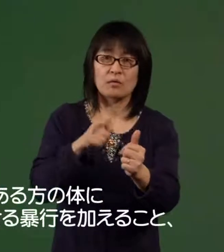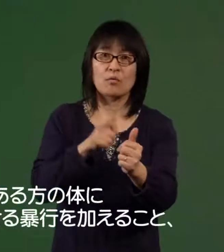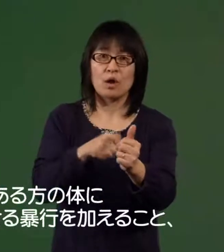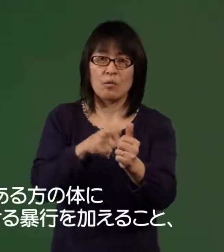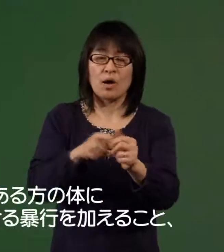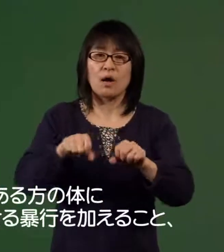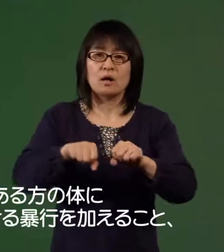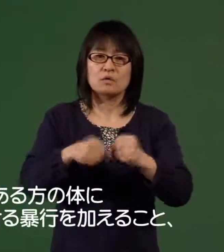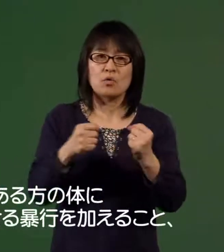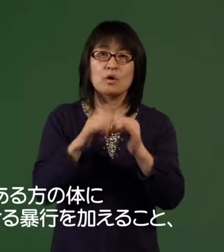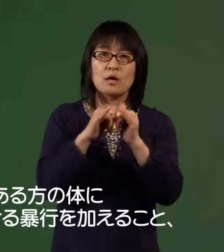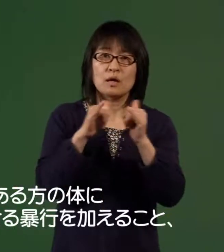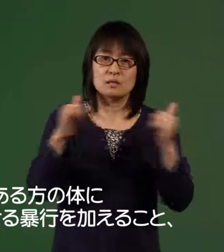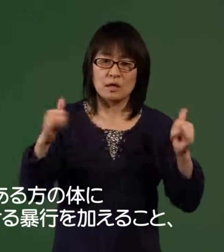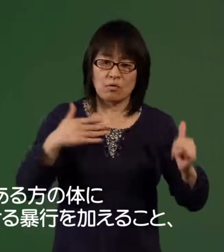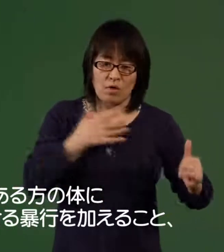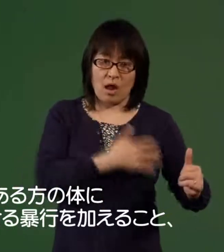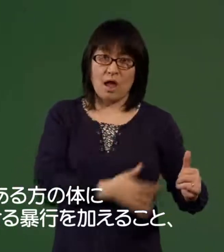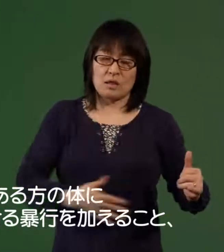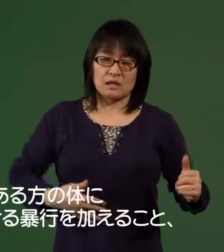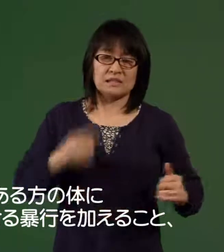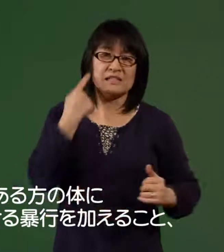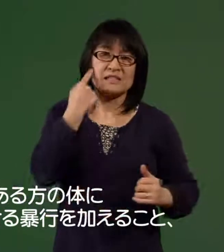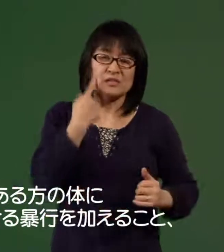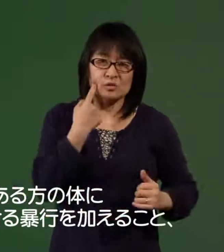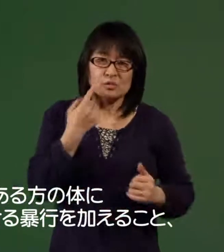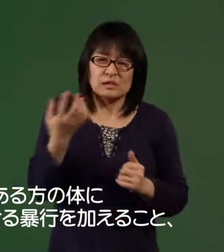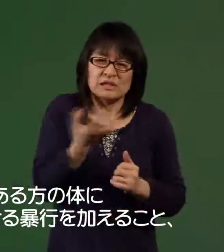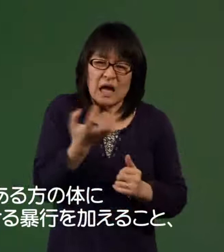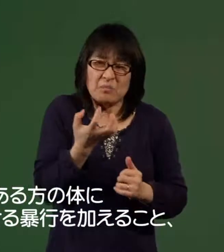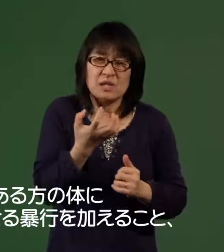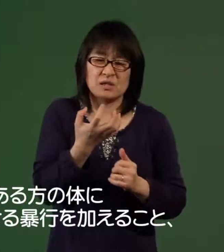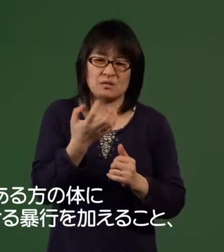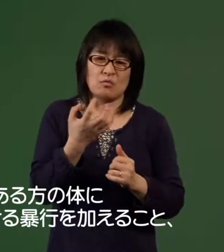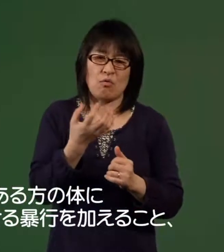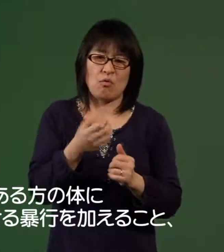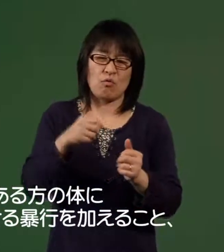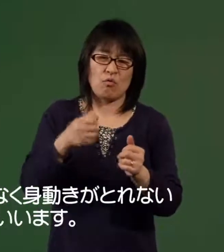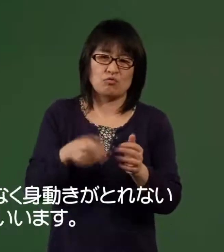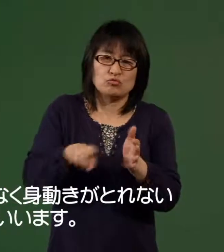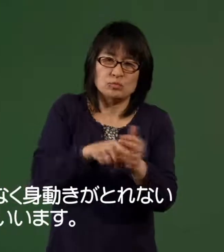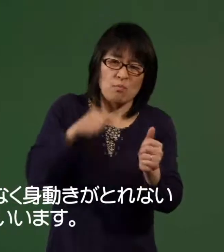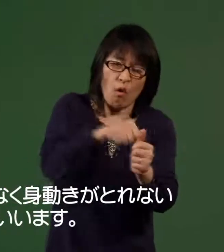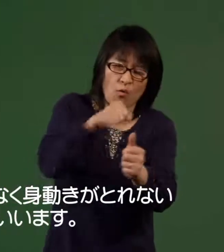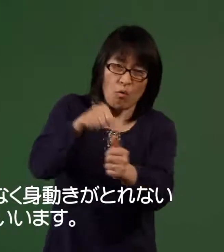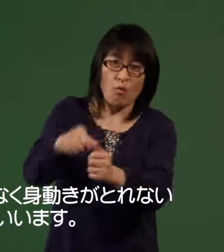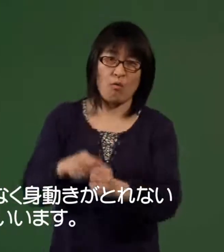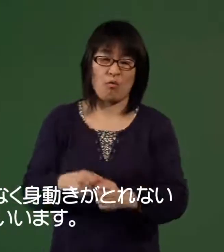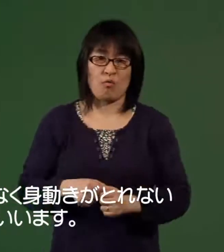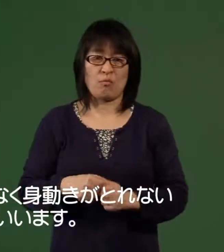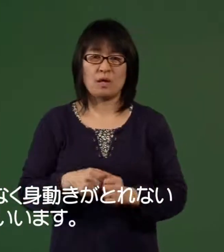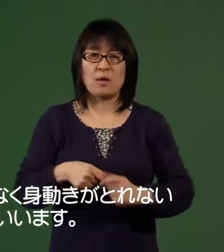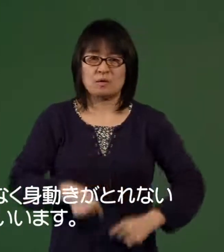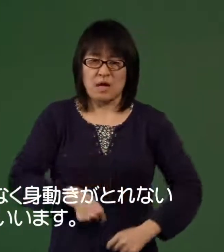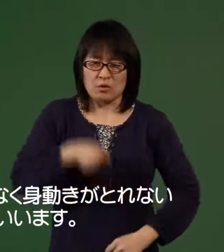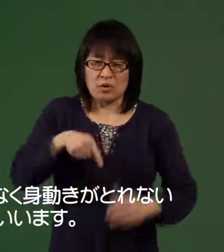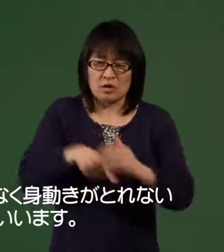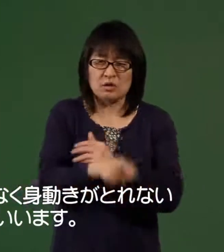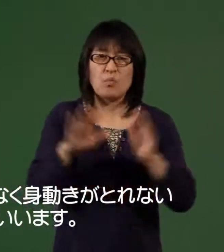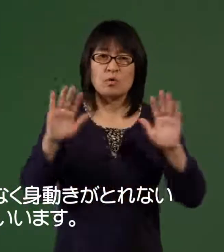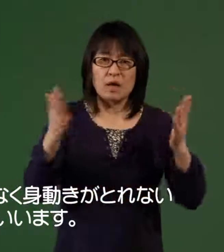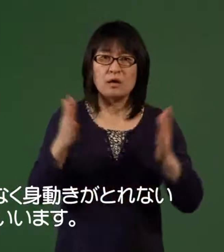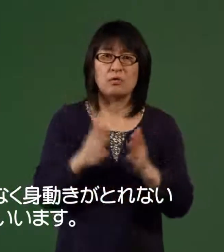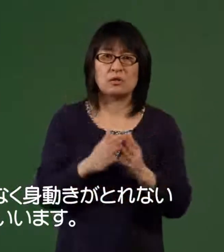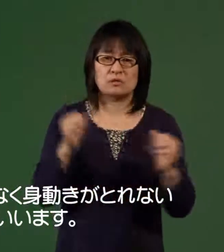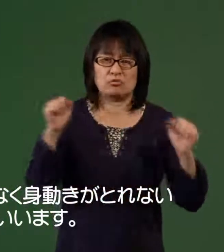は障がいのある方の体に傷や痛みは負わせる暴行を加えることまた正当な理由なく身動きが取れ